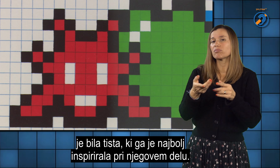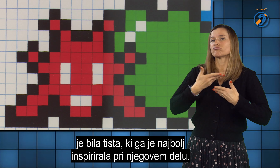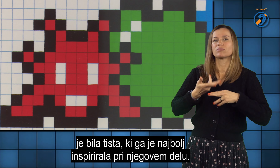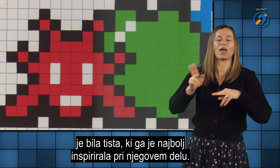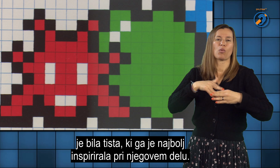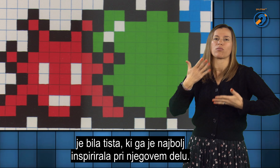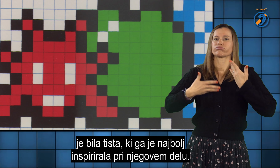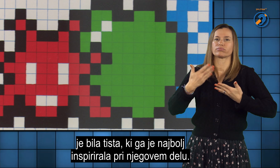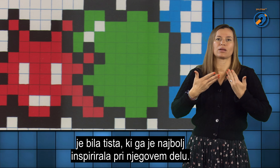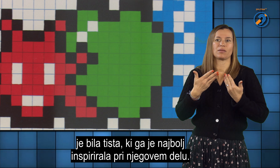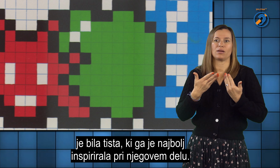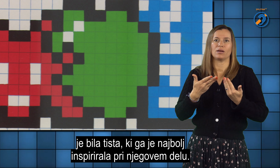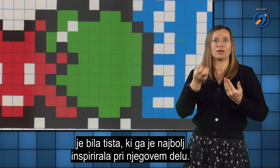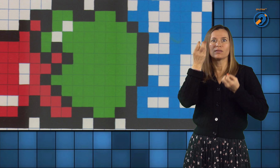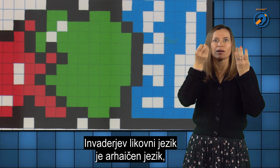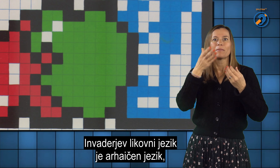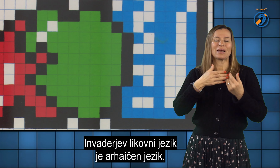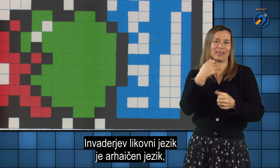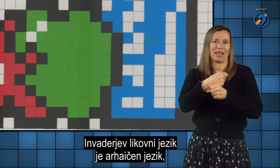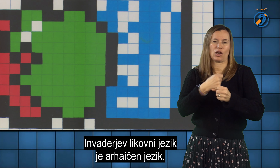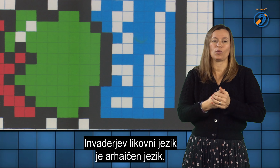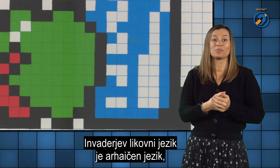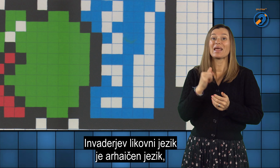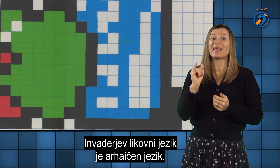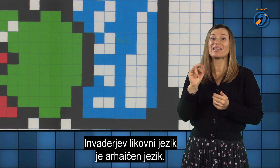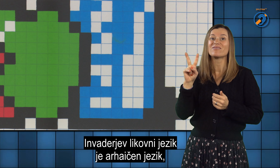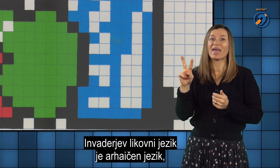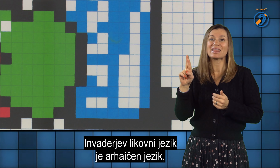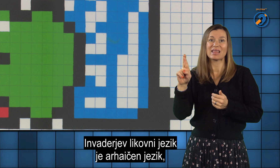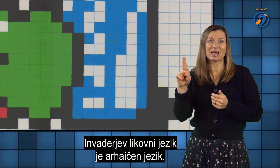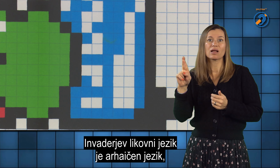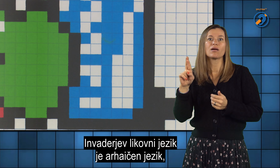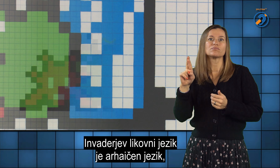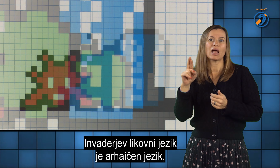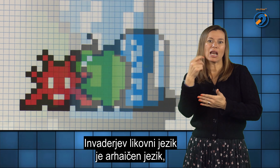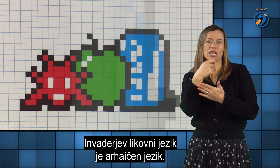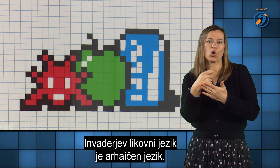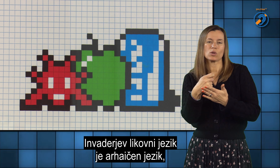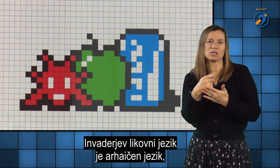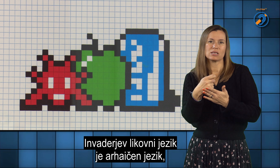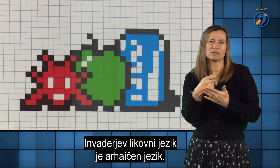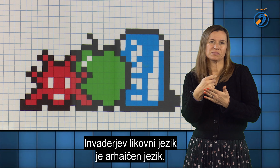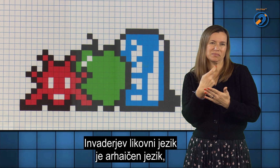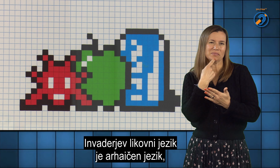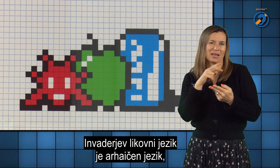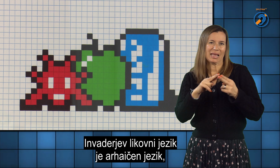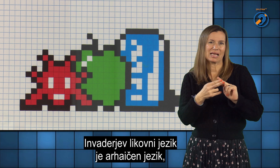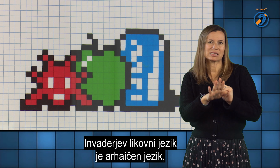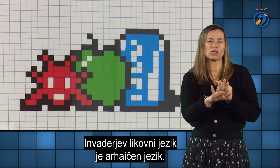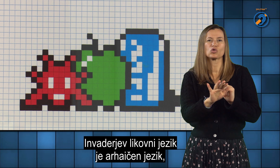najbolj inspirirala pri delu. Invaderjev likovni jezik je v bistvu tak